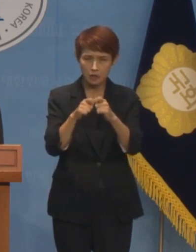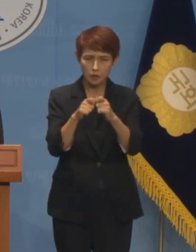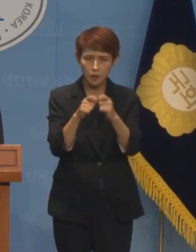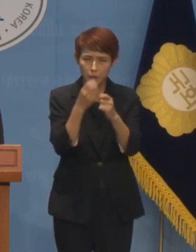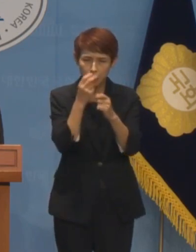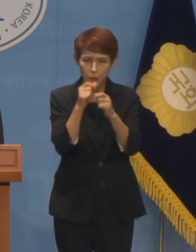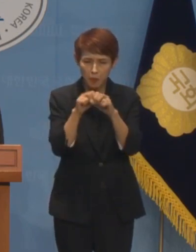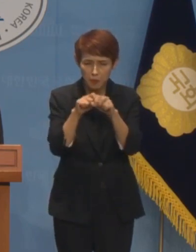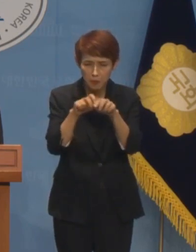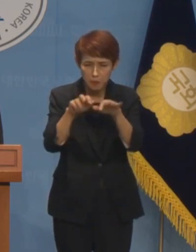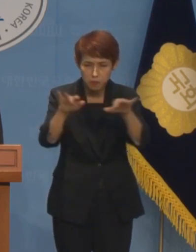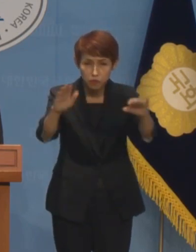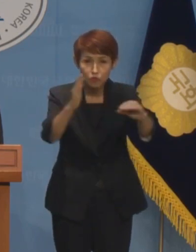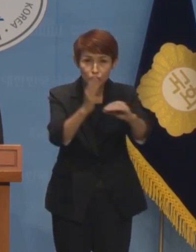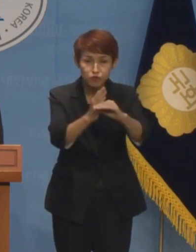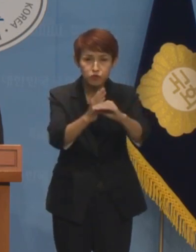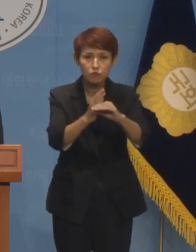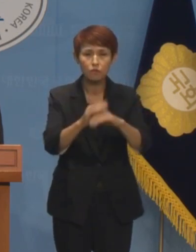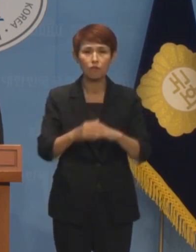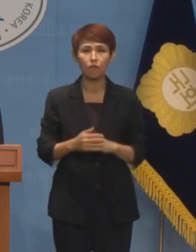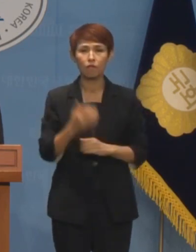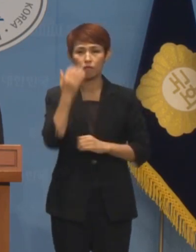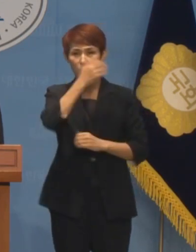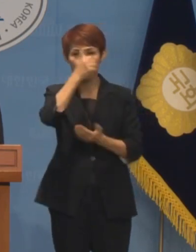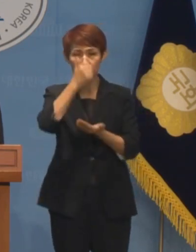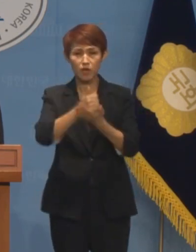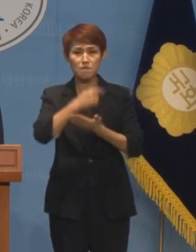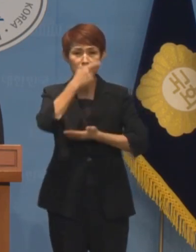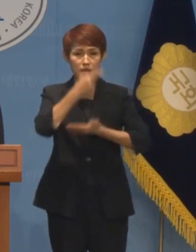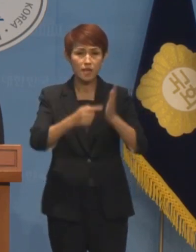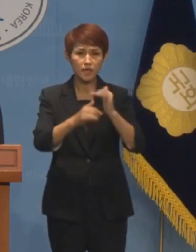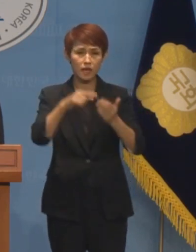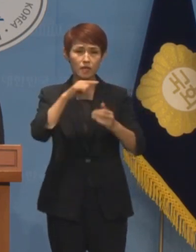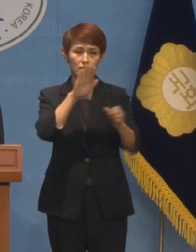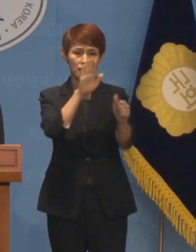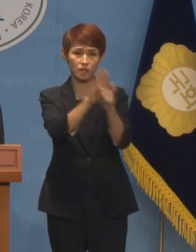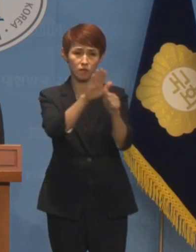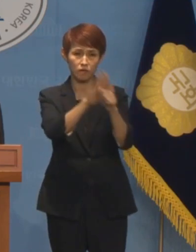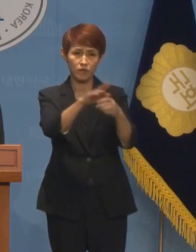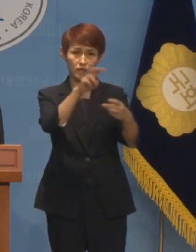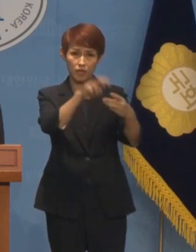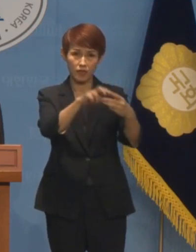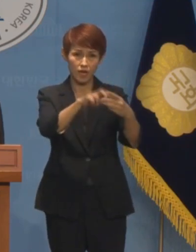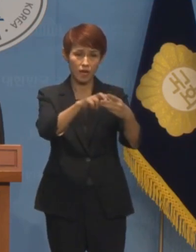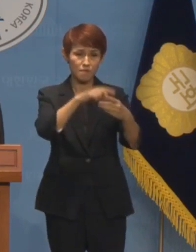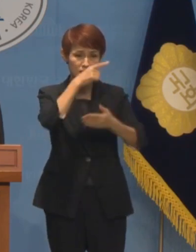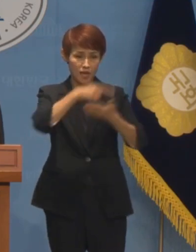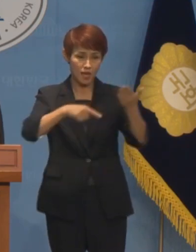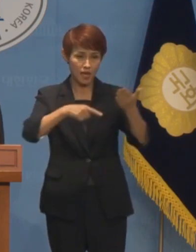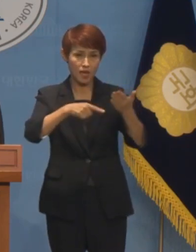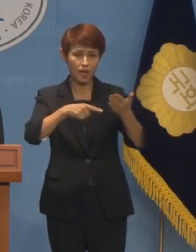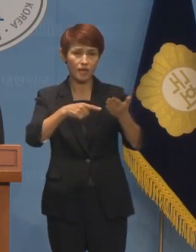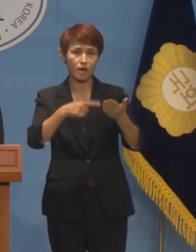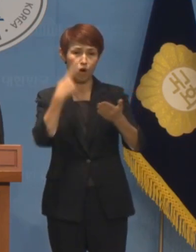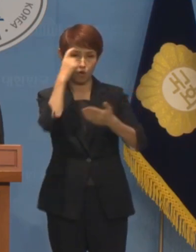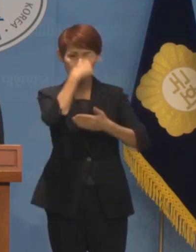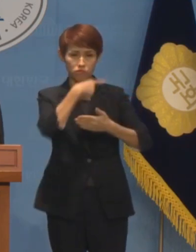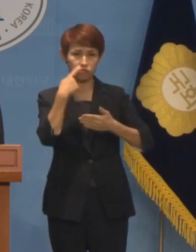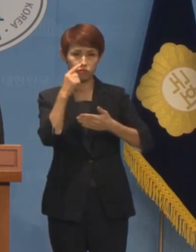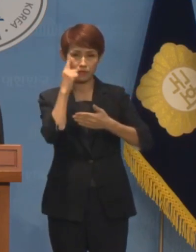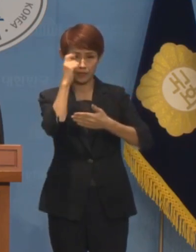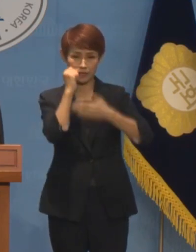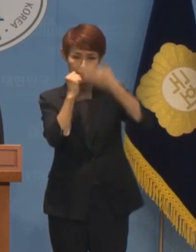와중에 디지털 성범죄 피해자 지원센터의 피해 삭제 지원 예산은 오히려